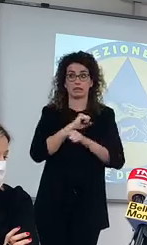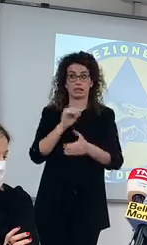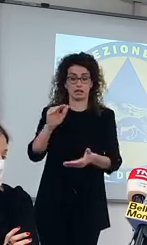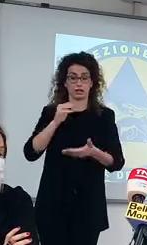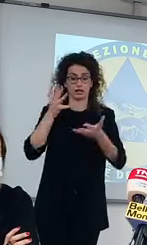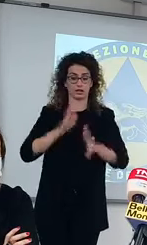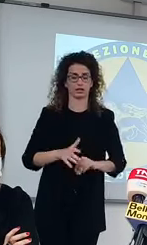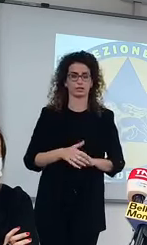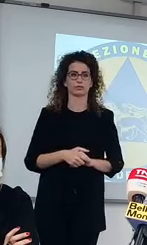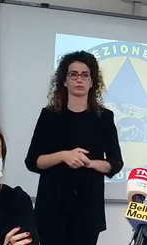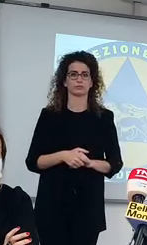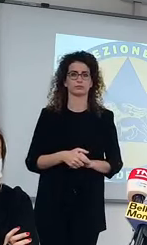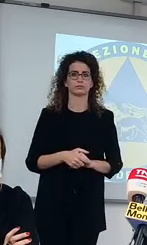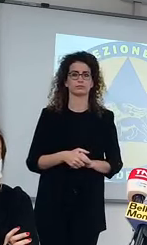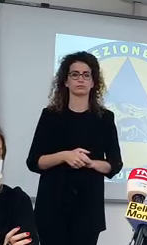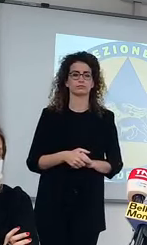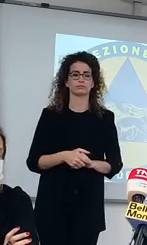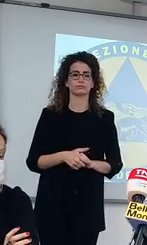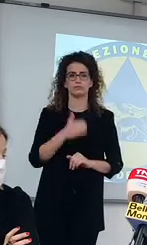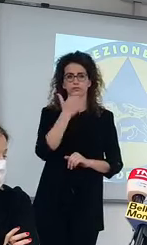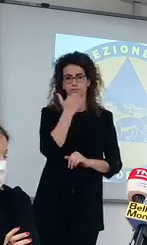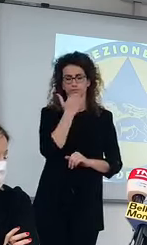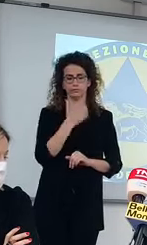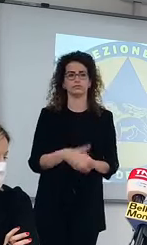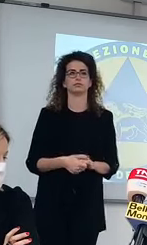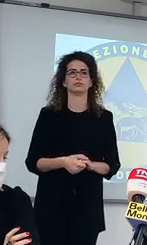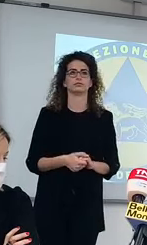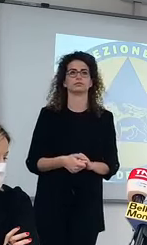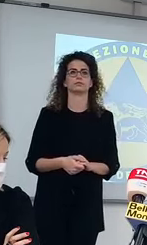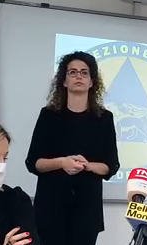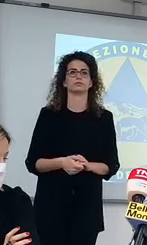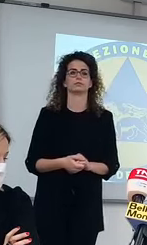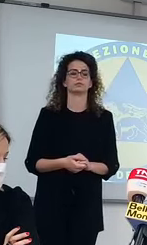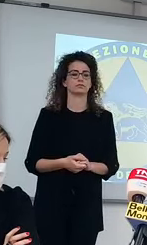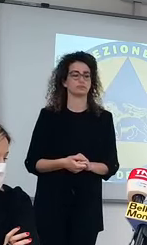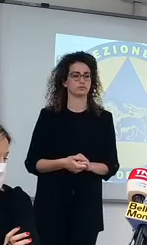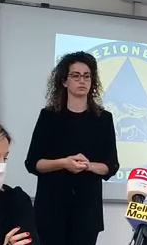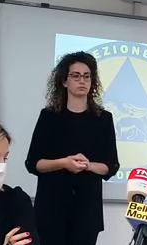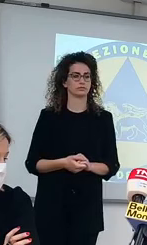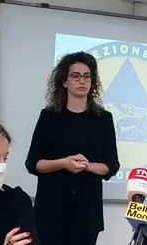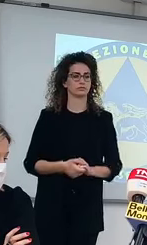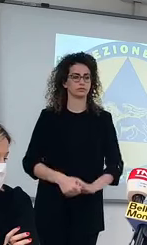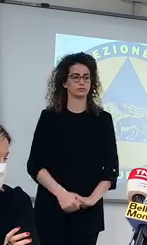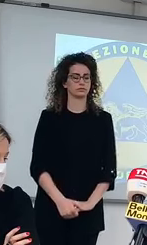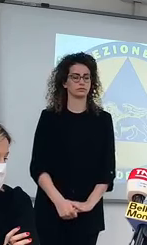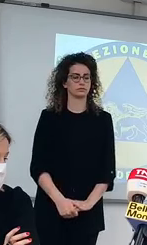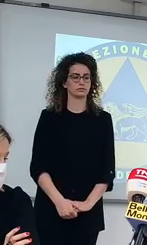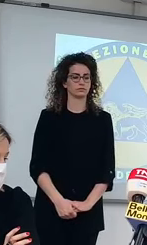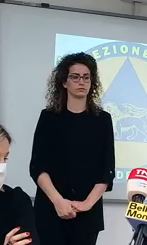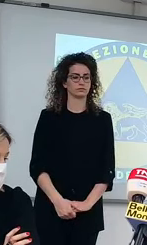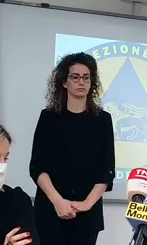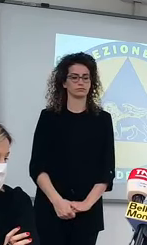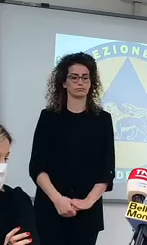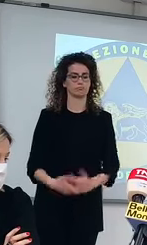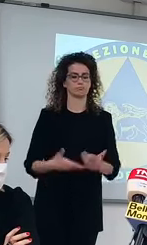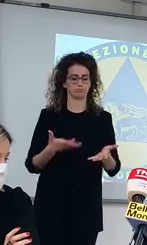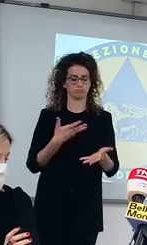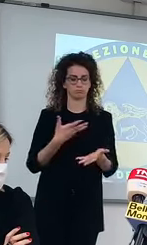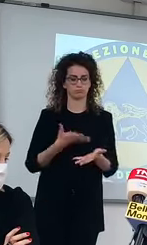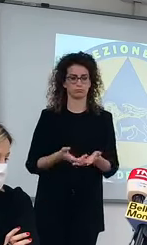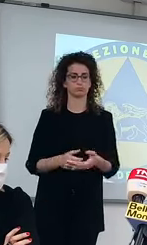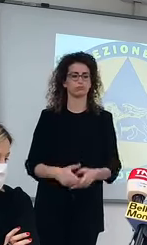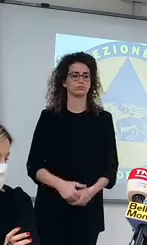scusate, Eccoci qua.